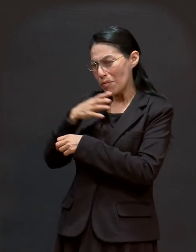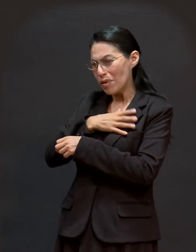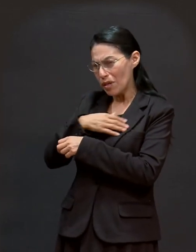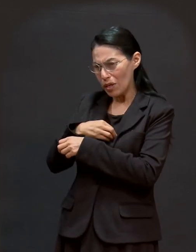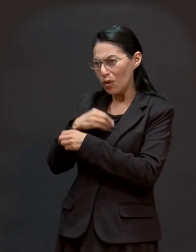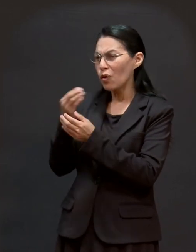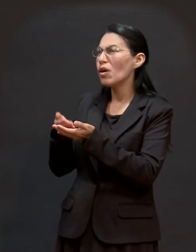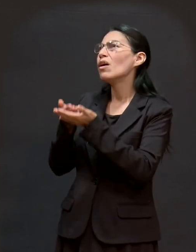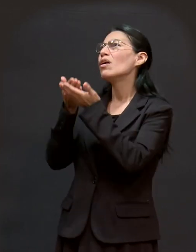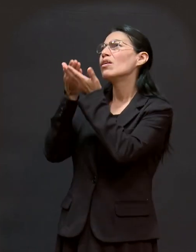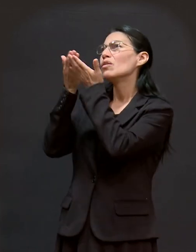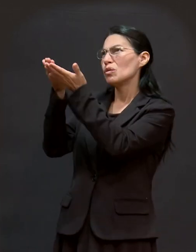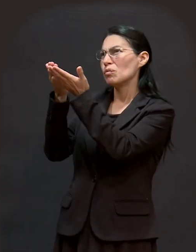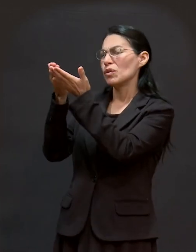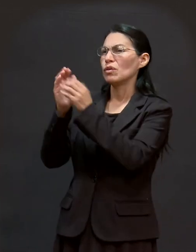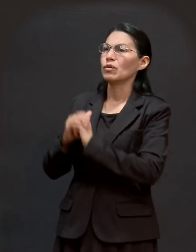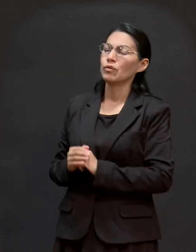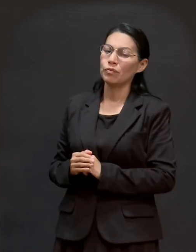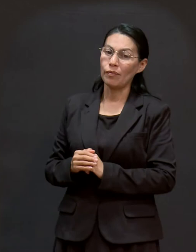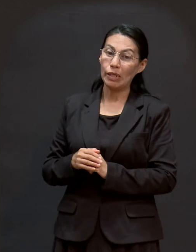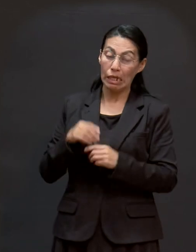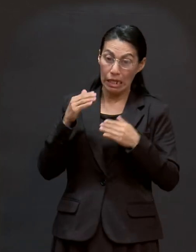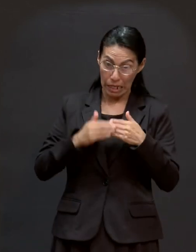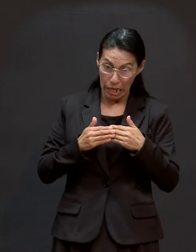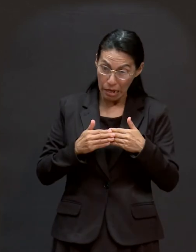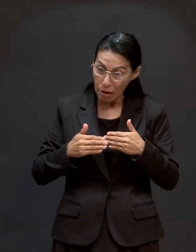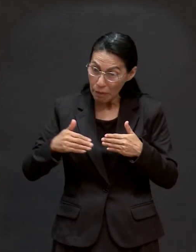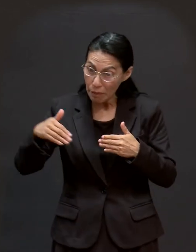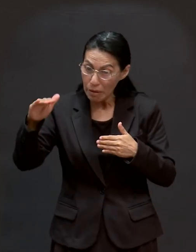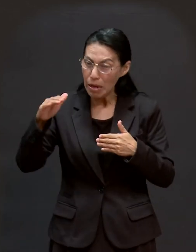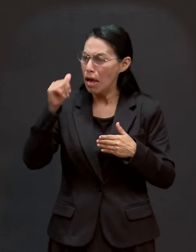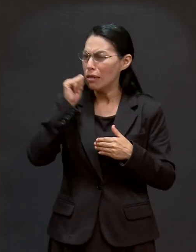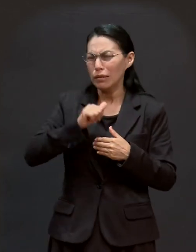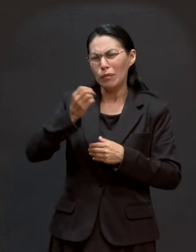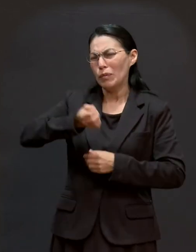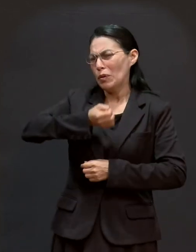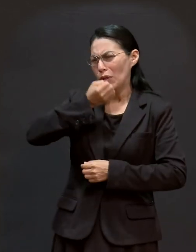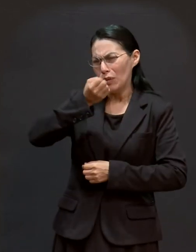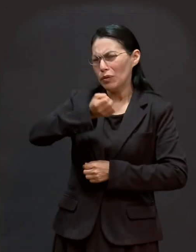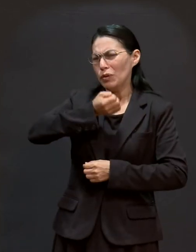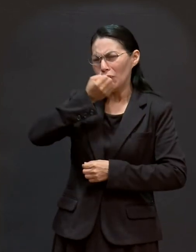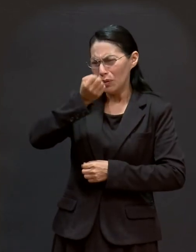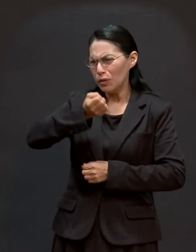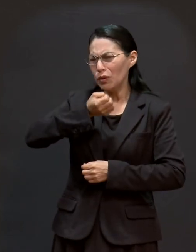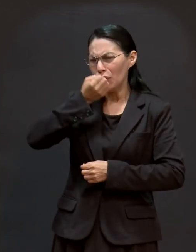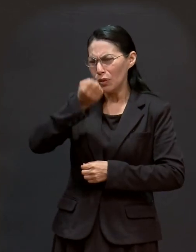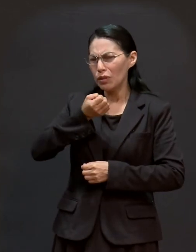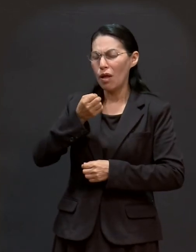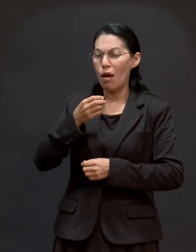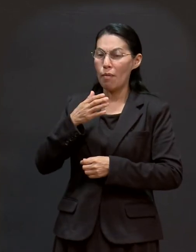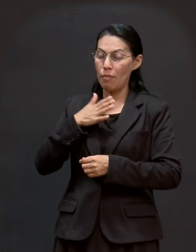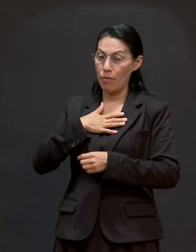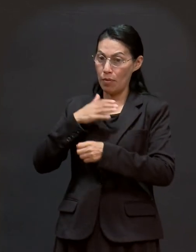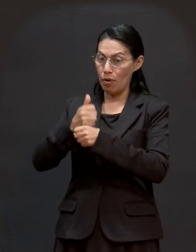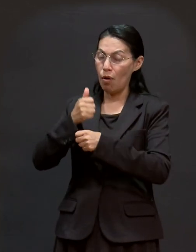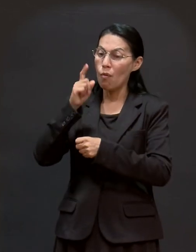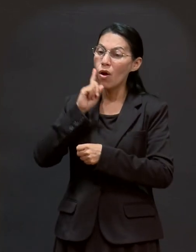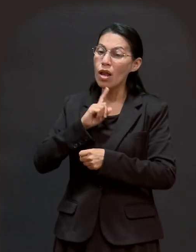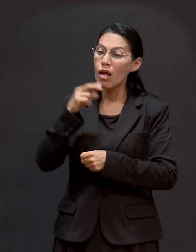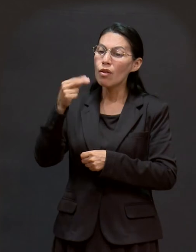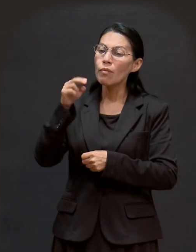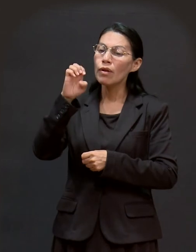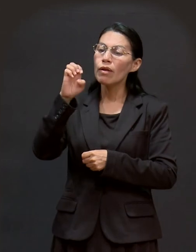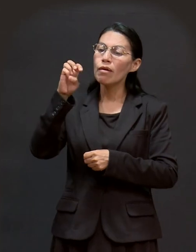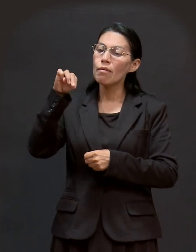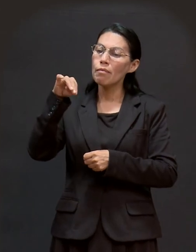dijeron te lo entregamos a ti señor amén y desde ahí en adelante la oración fue parte de nuestra vida por siempre mi